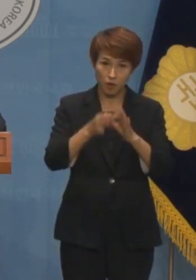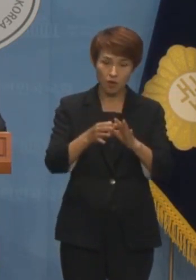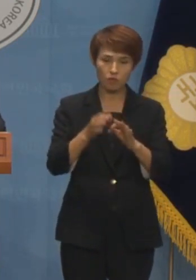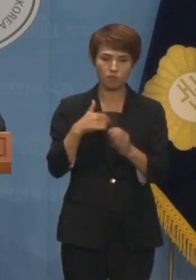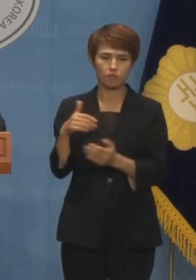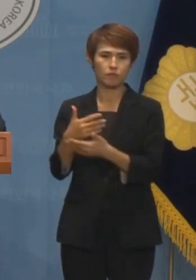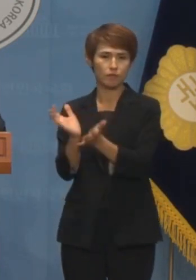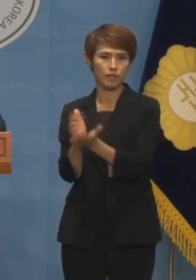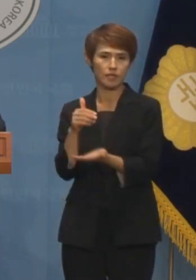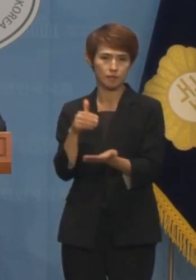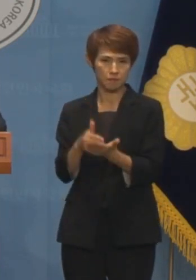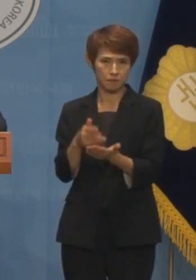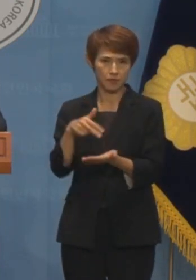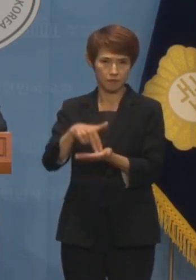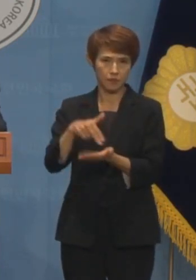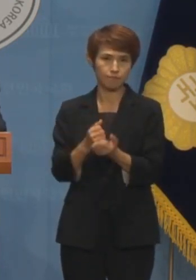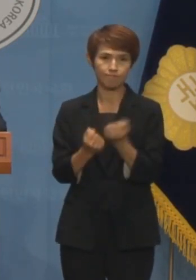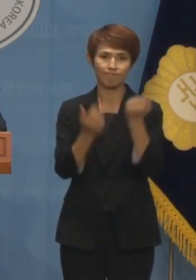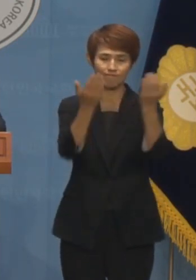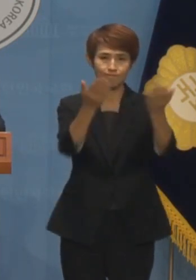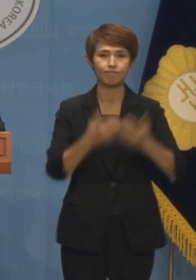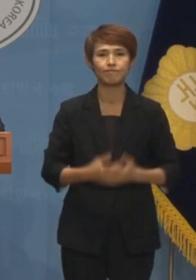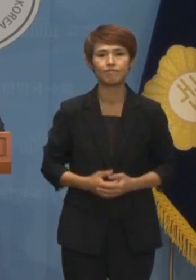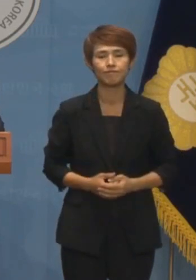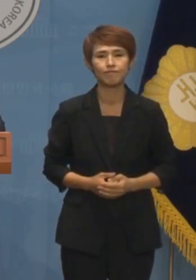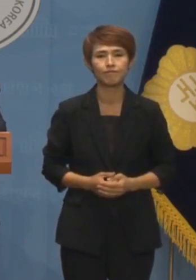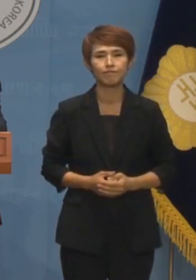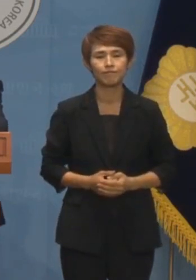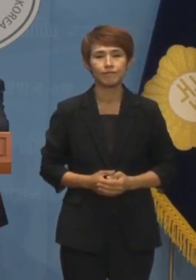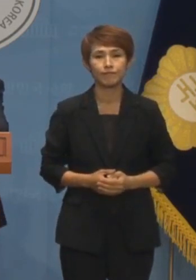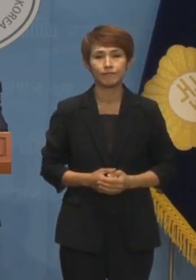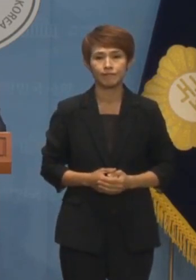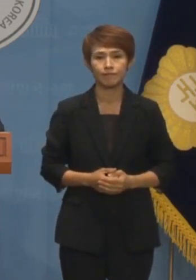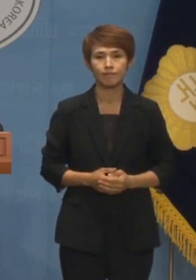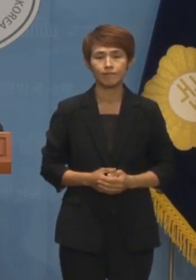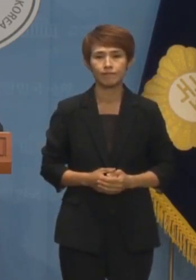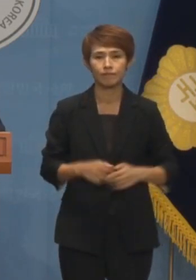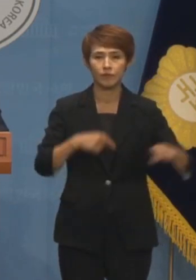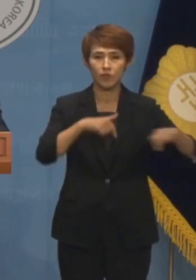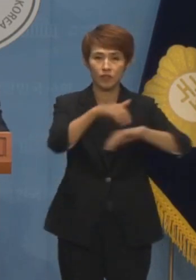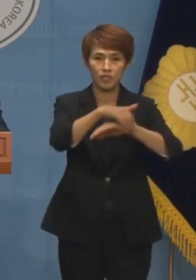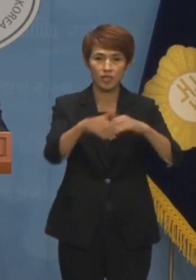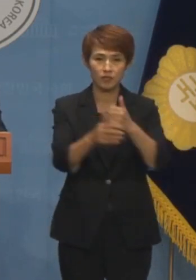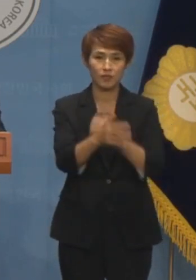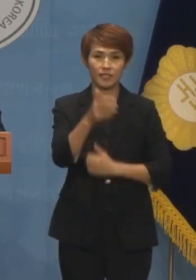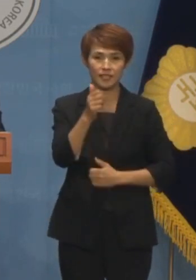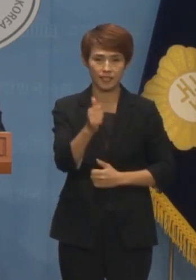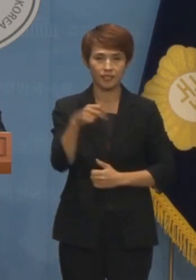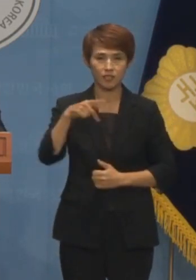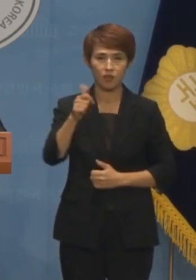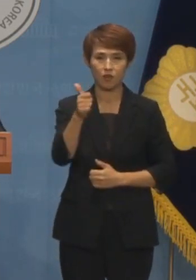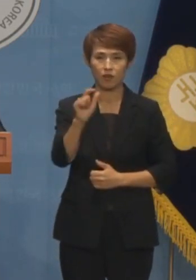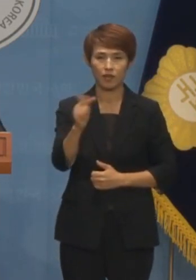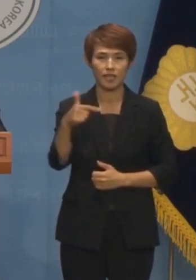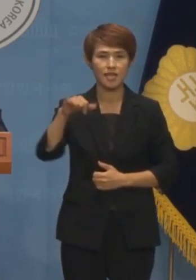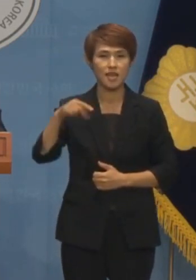왔습니다. 우선 제가 간단한 모두 말씀을 드리겠습니다. 정책위 의장 서왕진입니다.